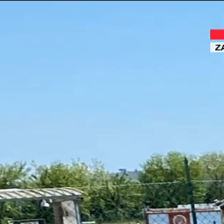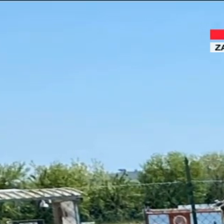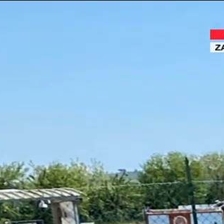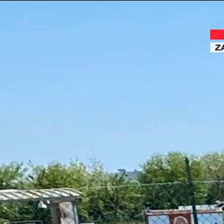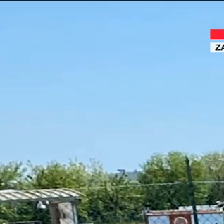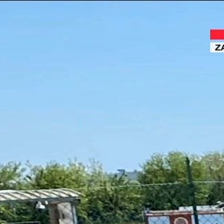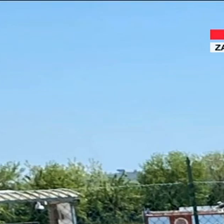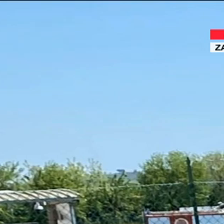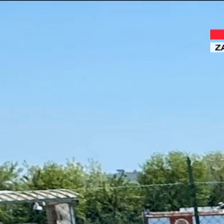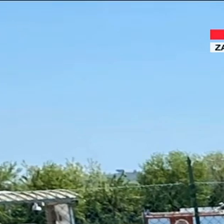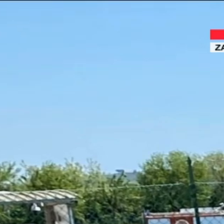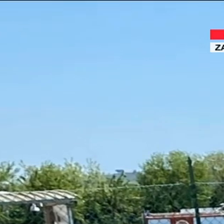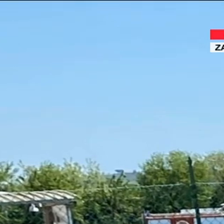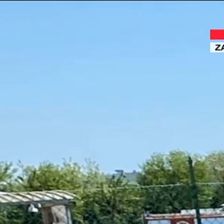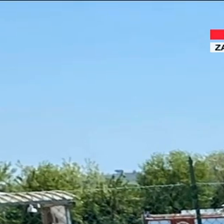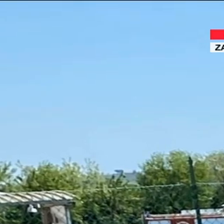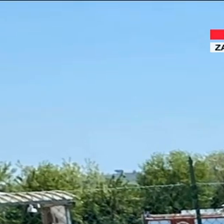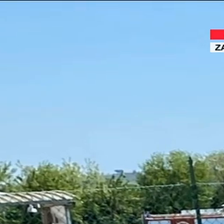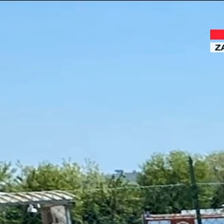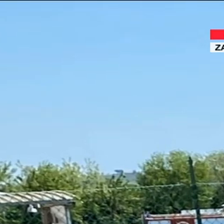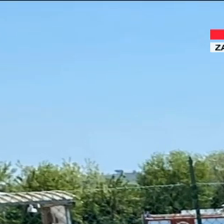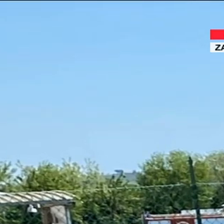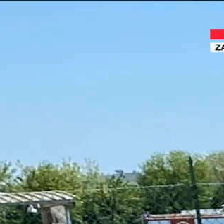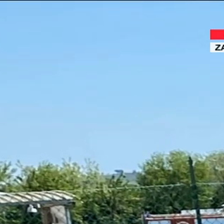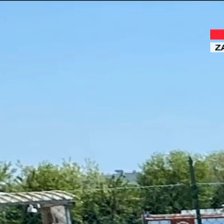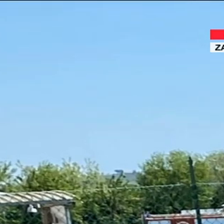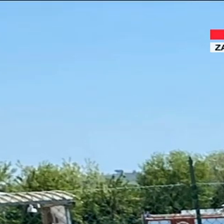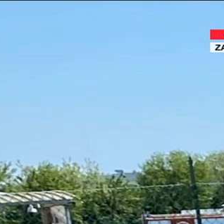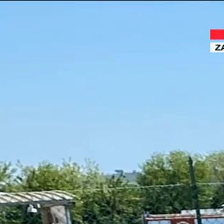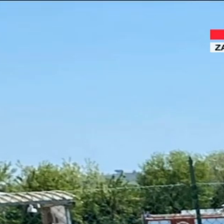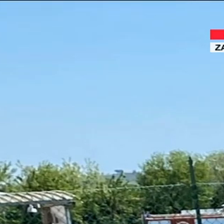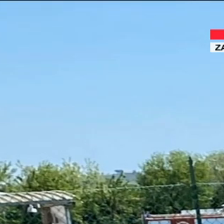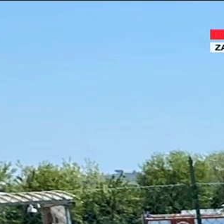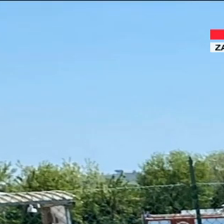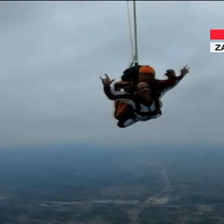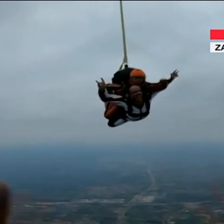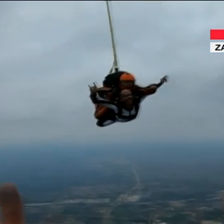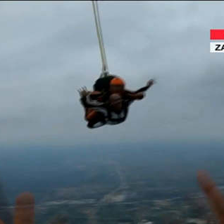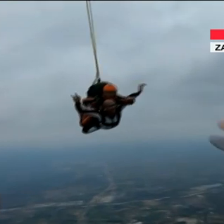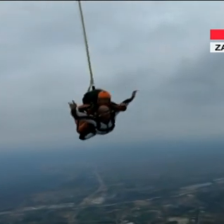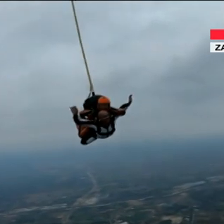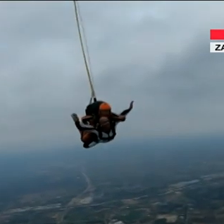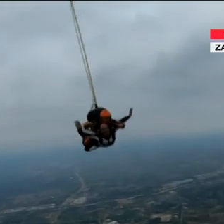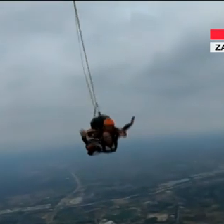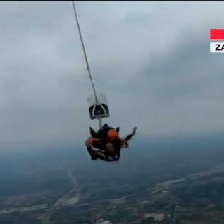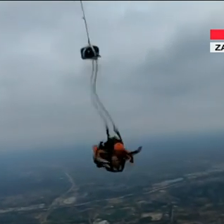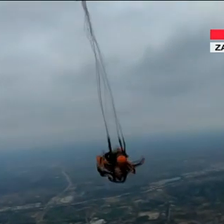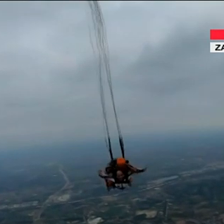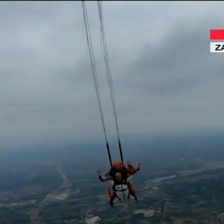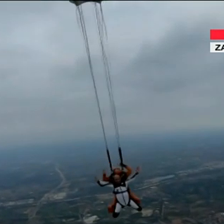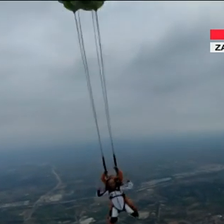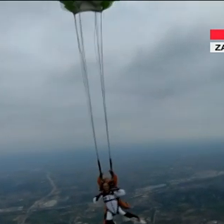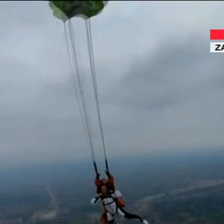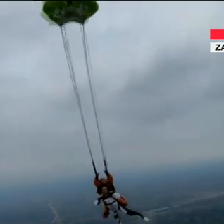mattinata all'aeroporto di Thiene. Al Ferrarini erano in corso alcuni lanci quando si sono scontrati in volo un 38enne di Schio e uno statunitense